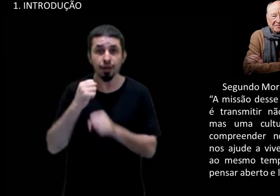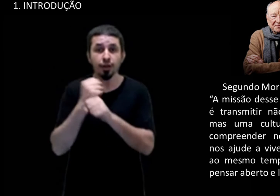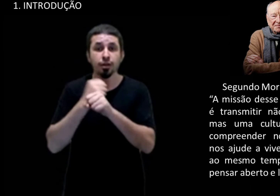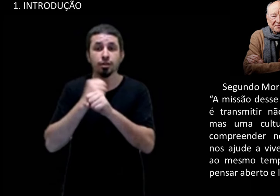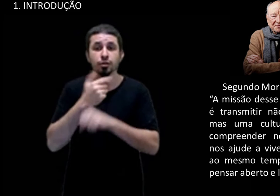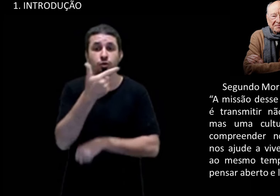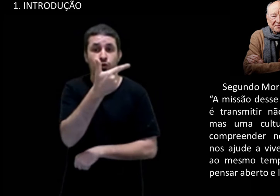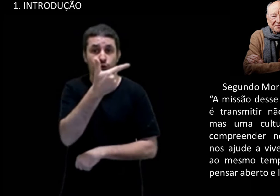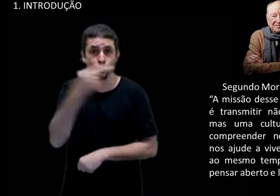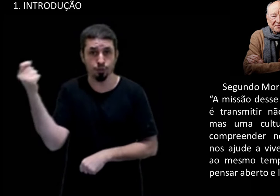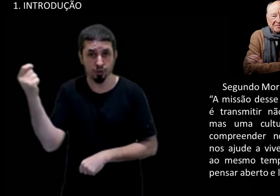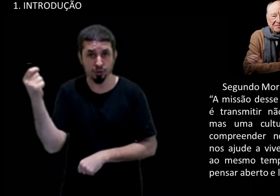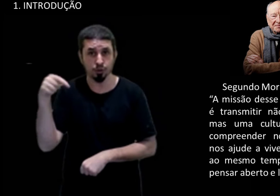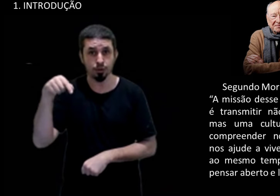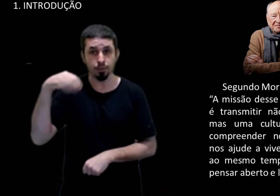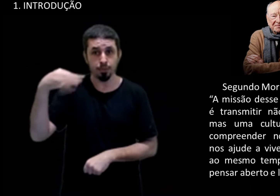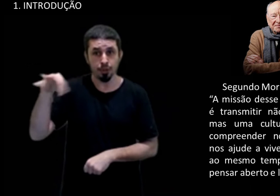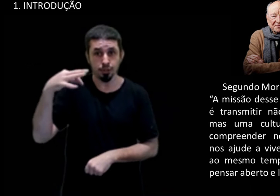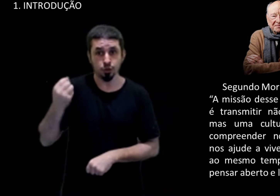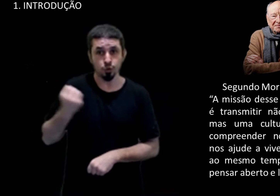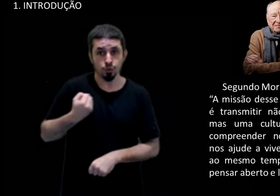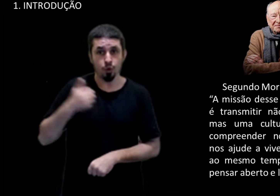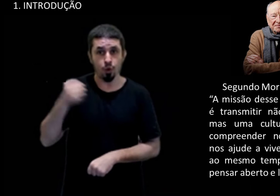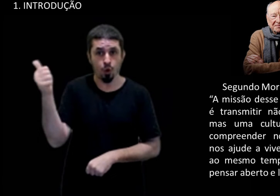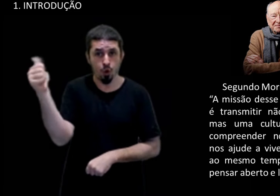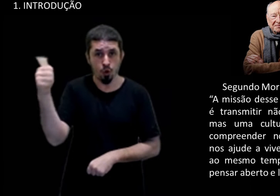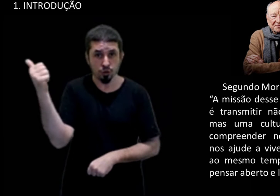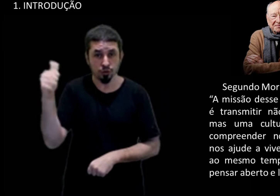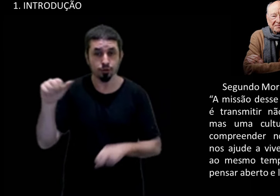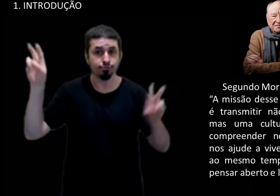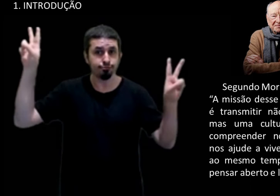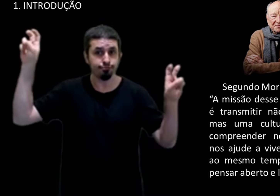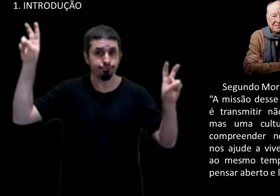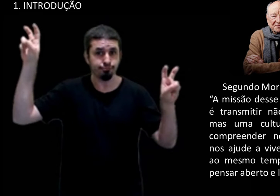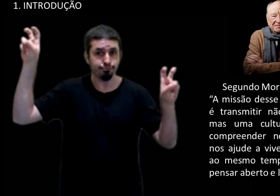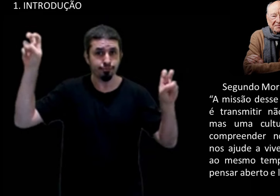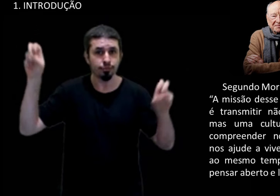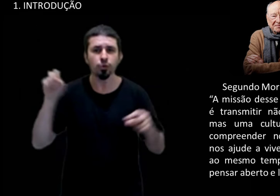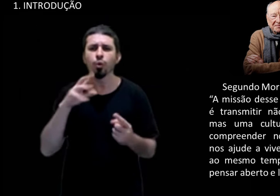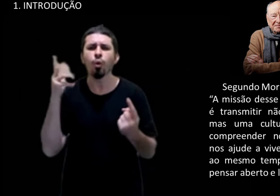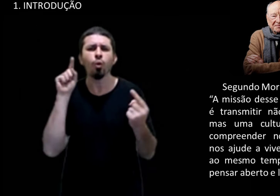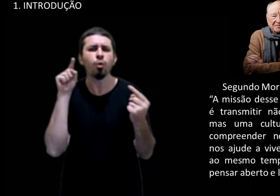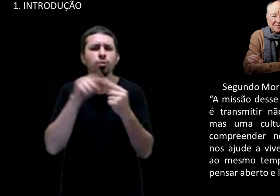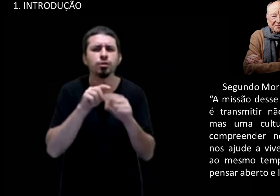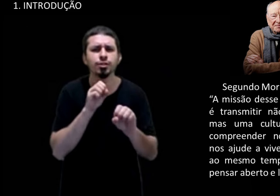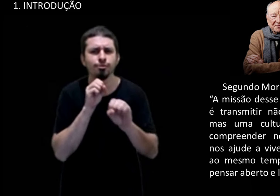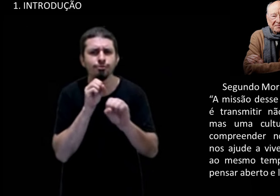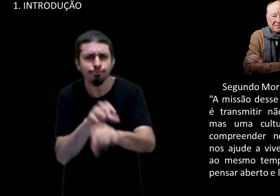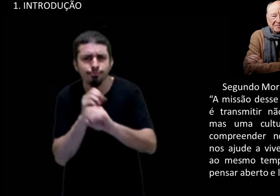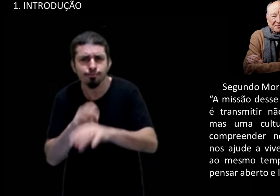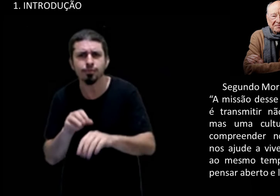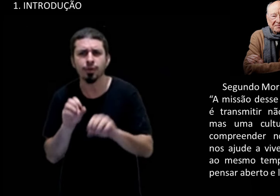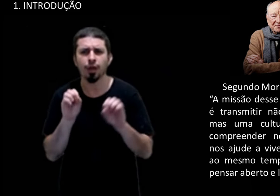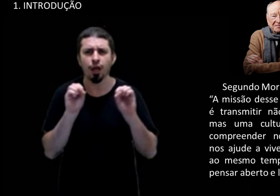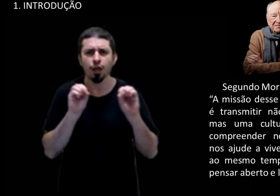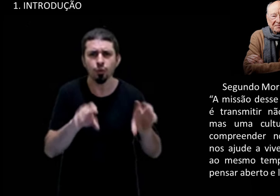M-O-R-I-N, ano 2000, página 11, abre aspas, a missão desse ensino educativo é transmitir não um